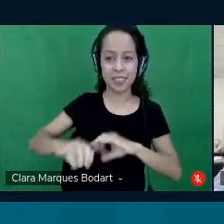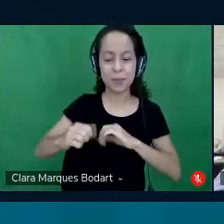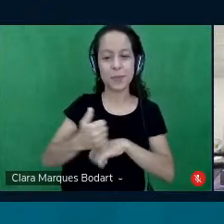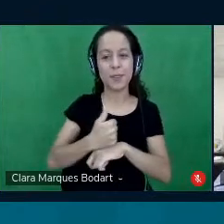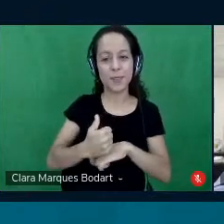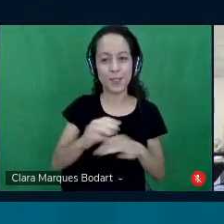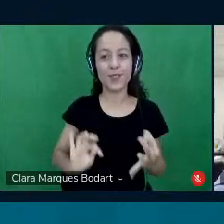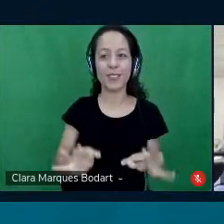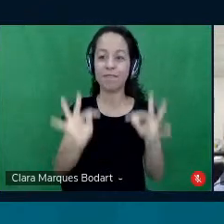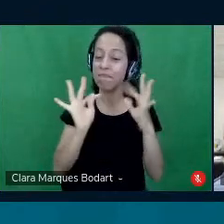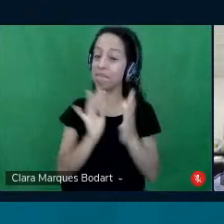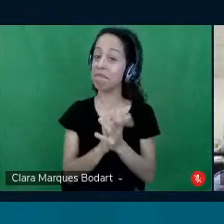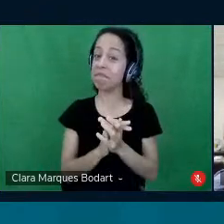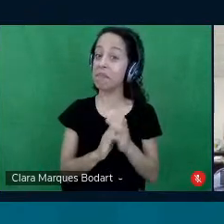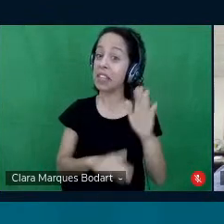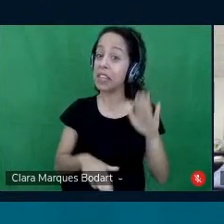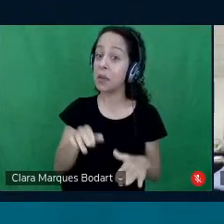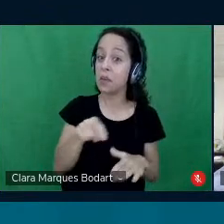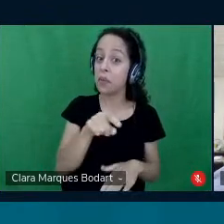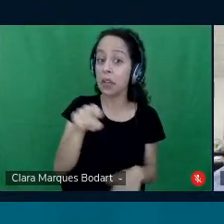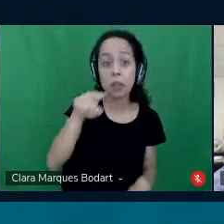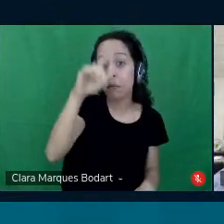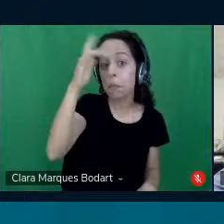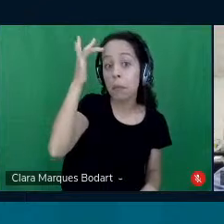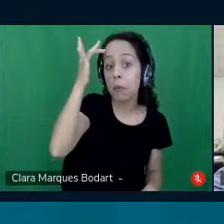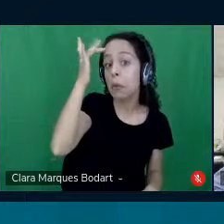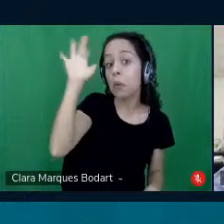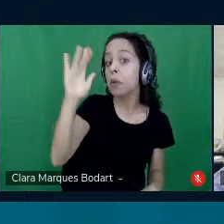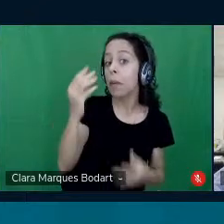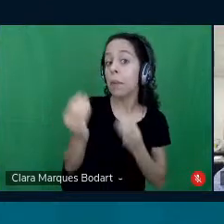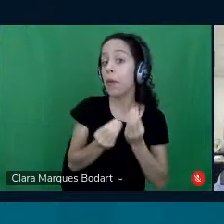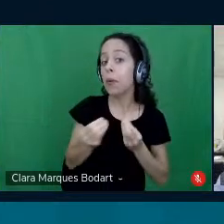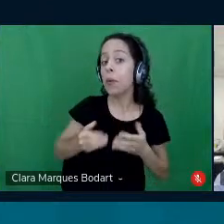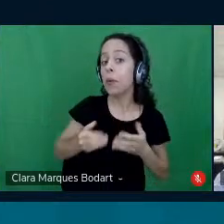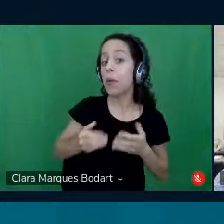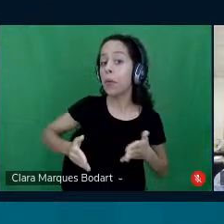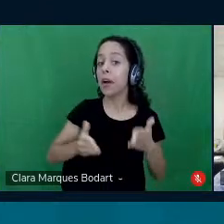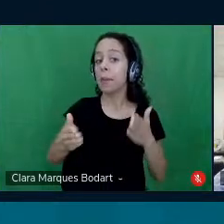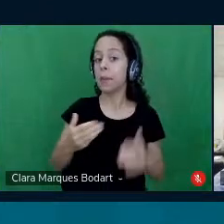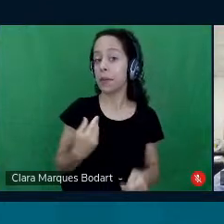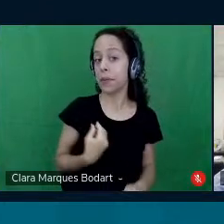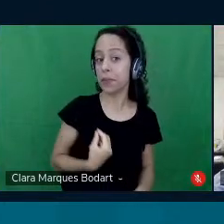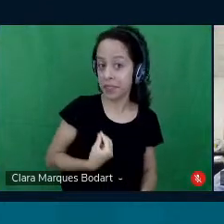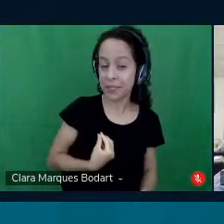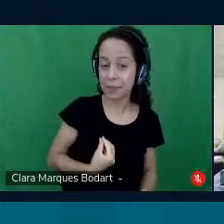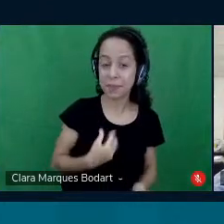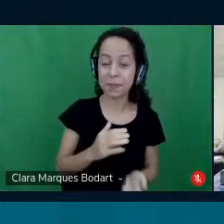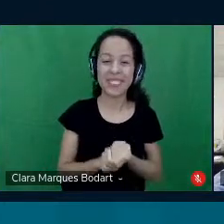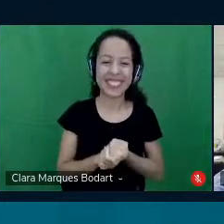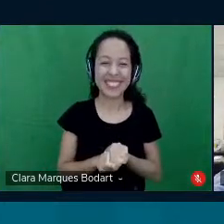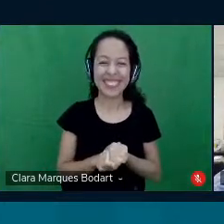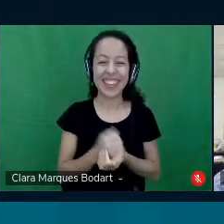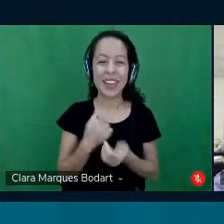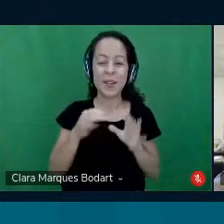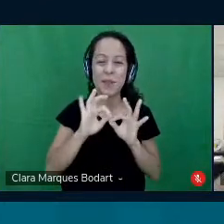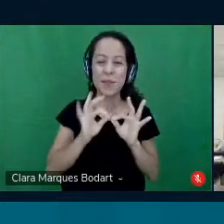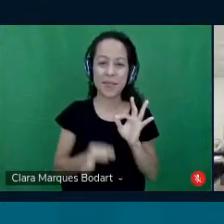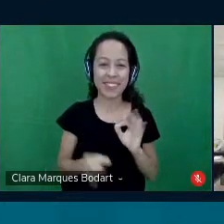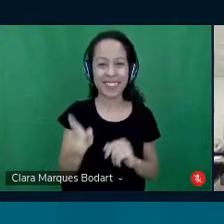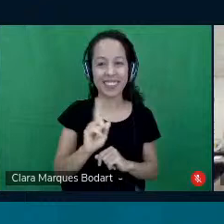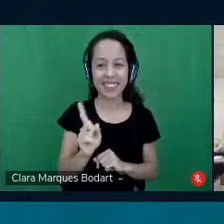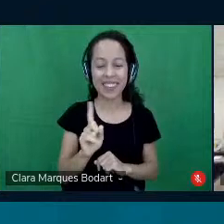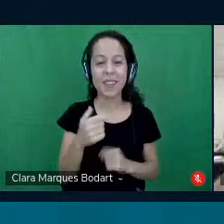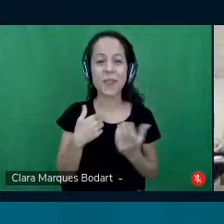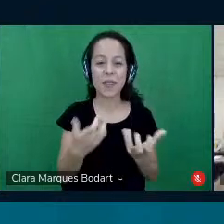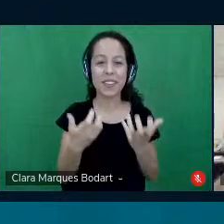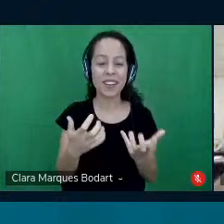o que acontece no caminho enquanto nós atravessamos a vida. E assim, sem me alongar muito, eu gostaria de agradecer aqueles